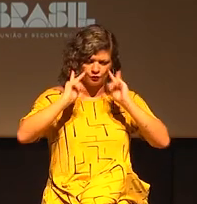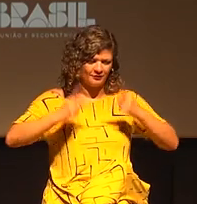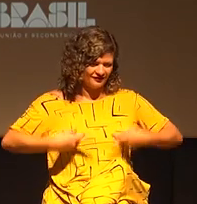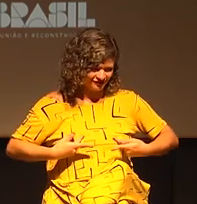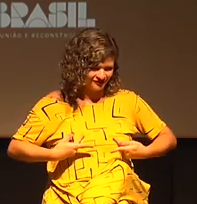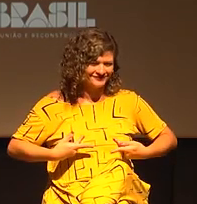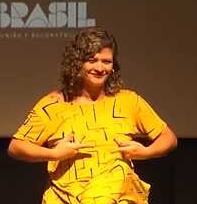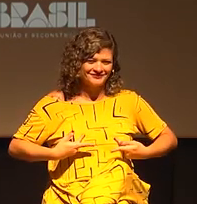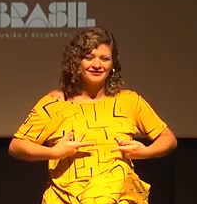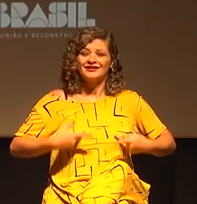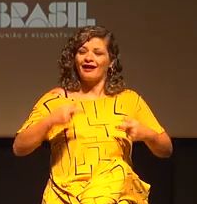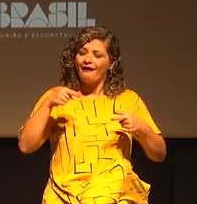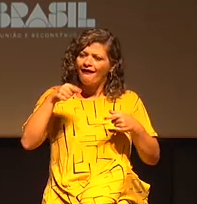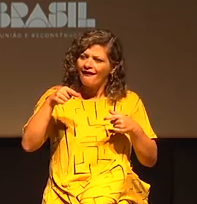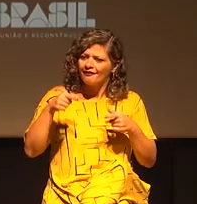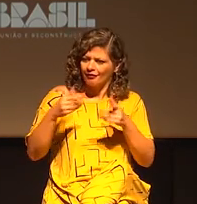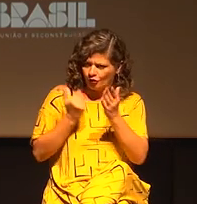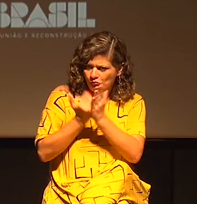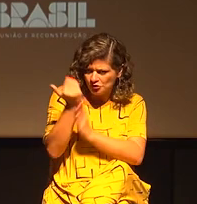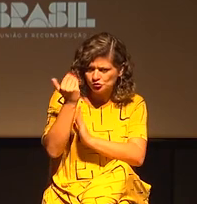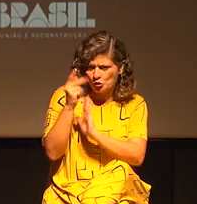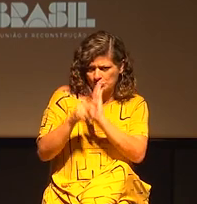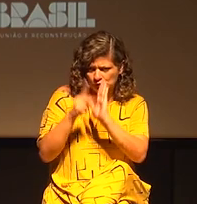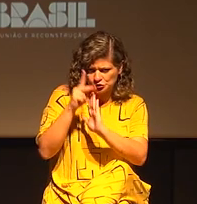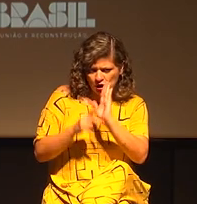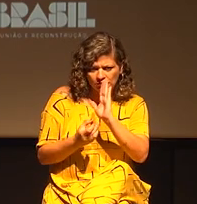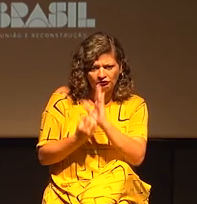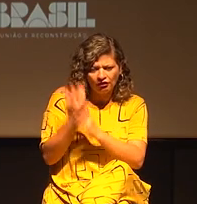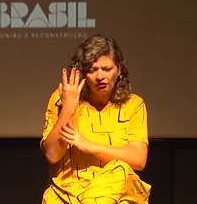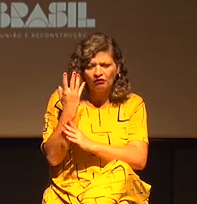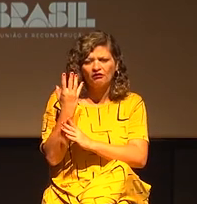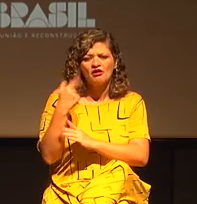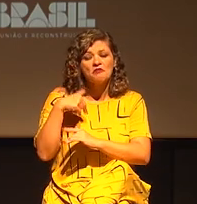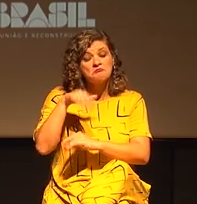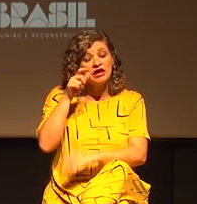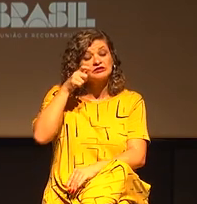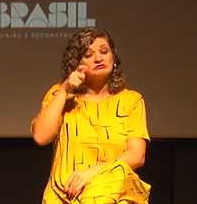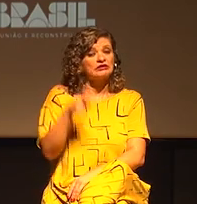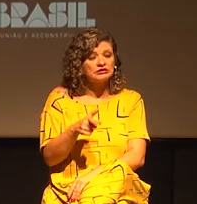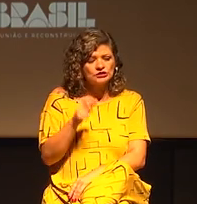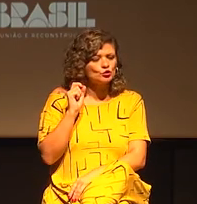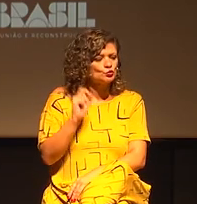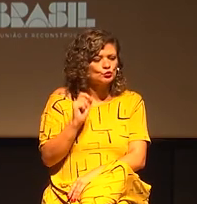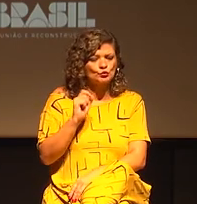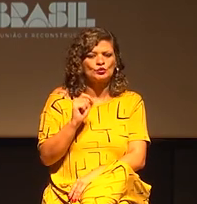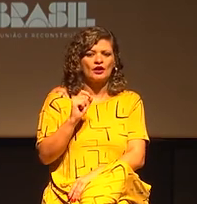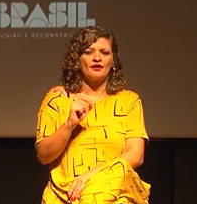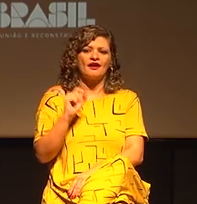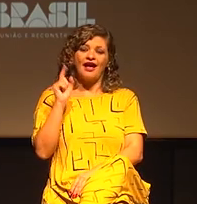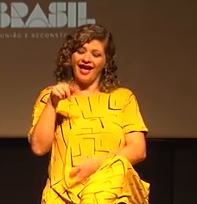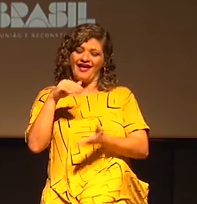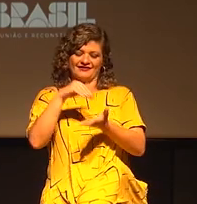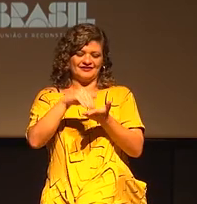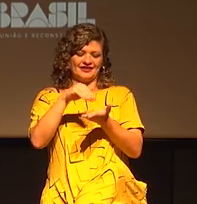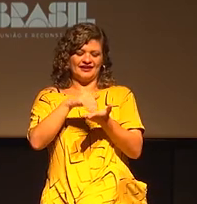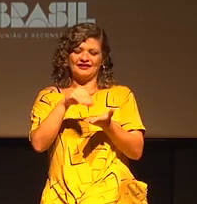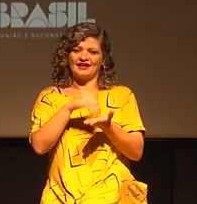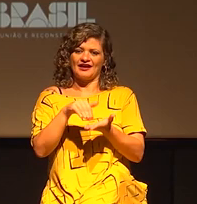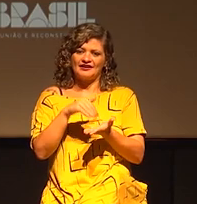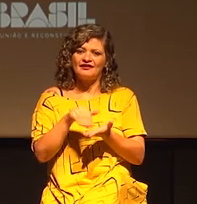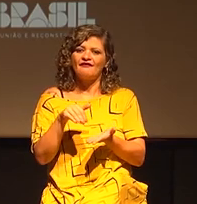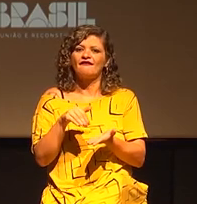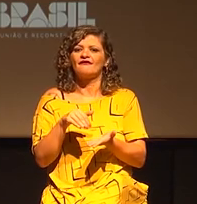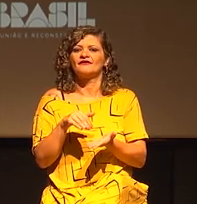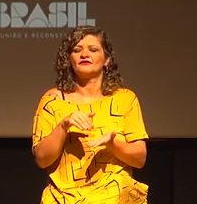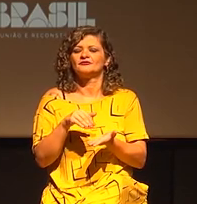humanos que trouxe esse projeto né que eu acho que mais interessante ainda até porque é uma secretaria que abrange